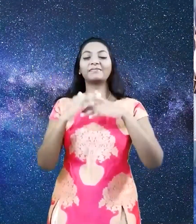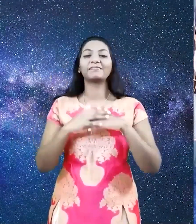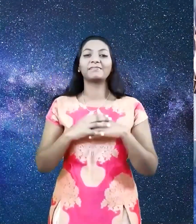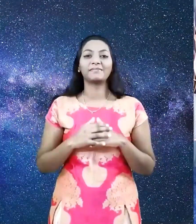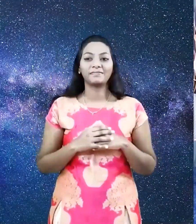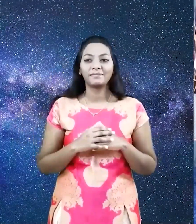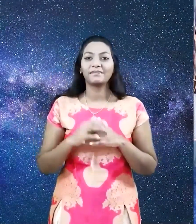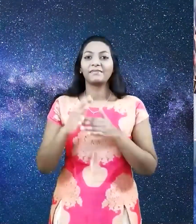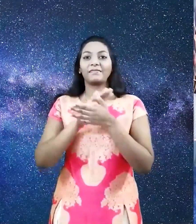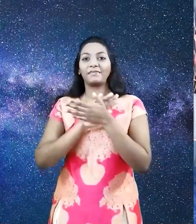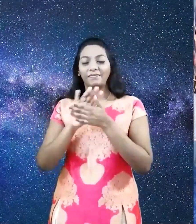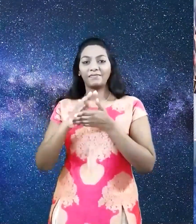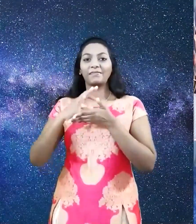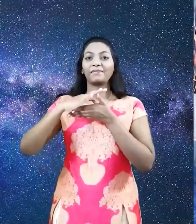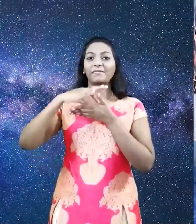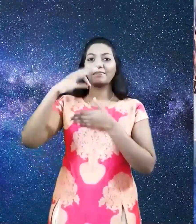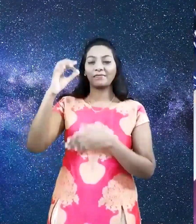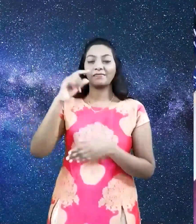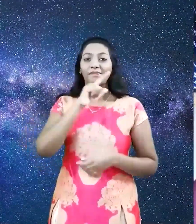तू सबसे ऊंचा